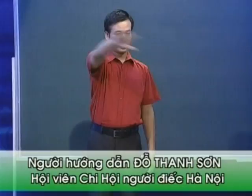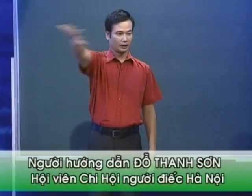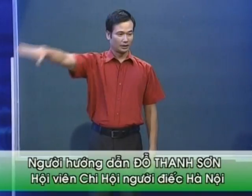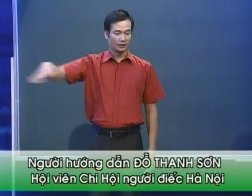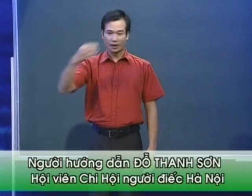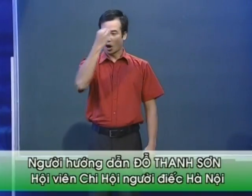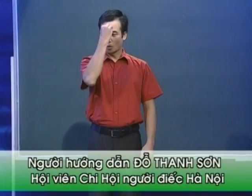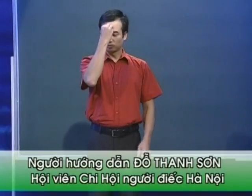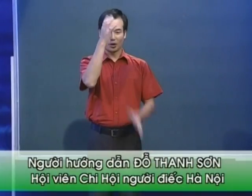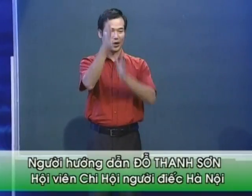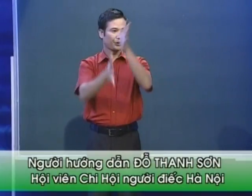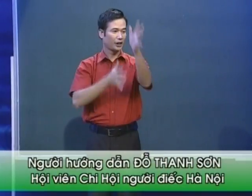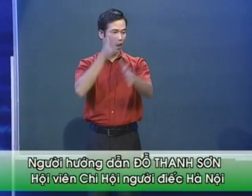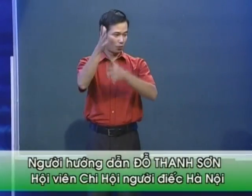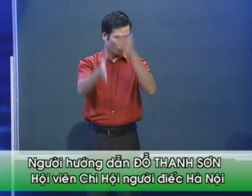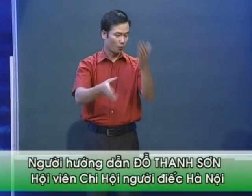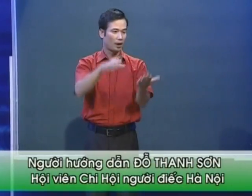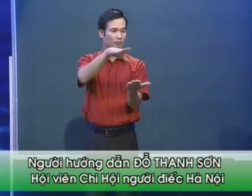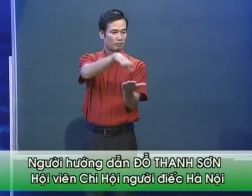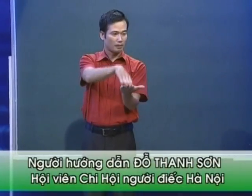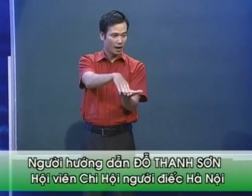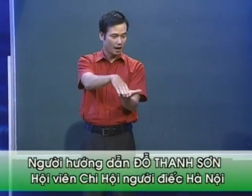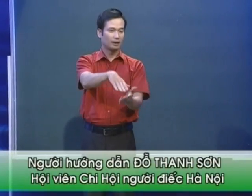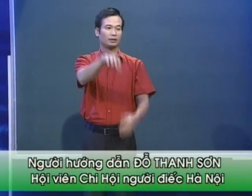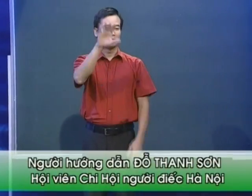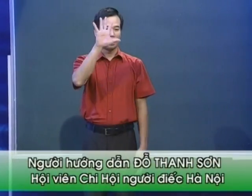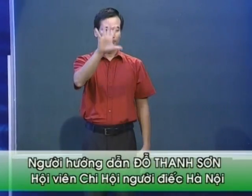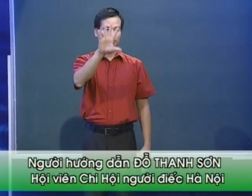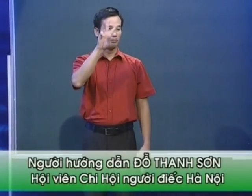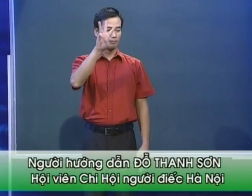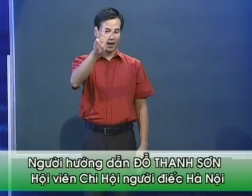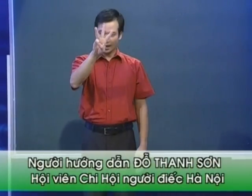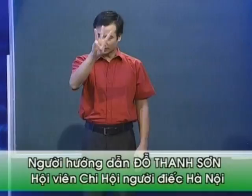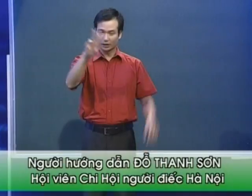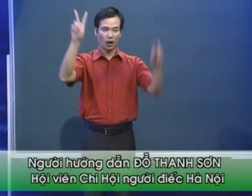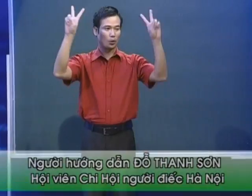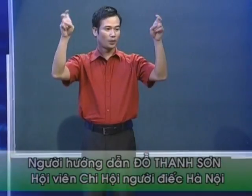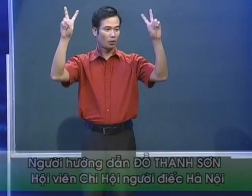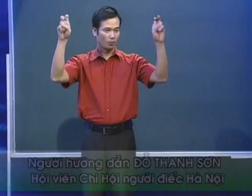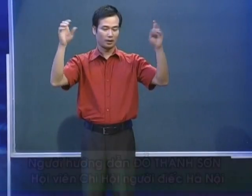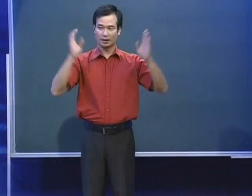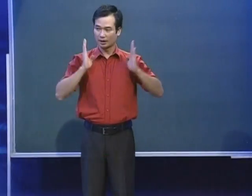Hôm nay thầy sẽ cùng các em học các ký hiệu mới bài số 53 trong chủ đề bản thân